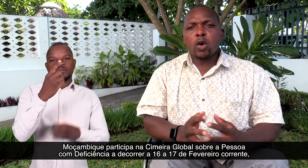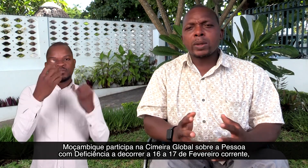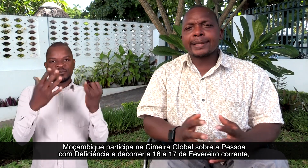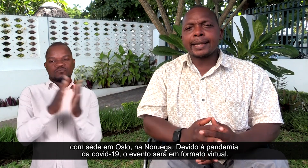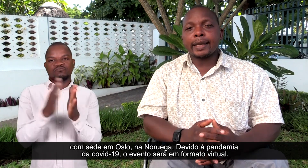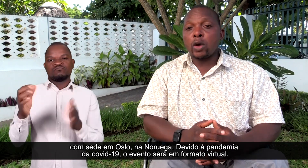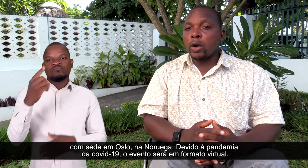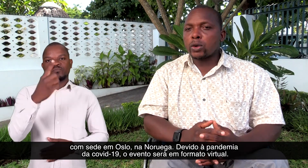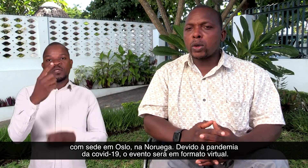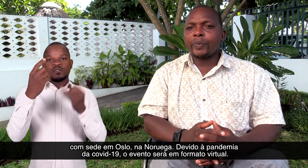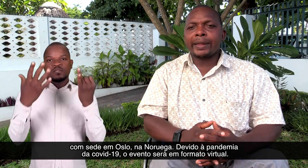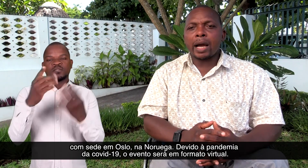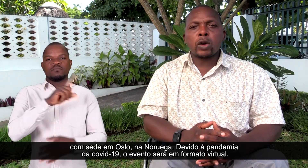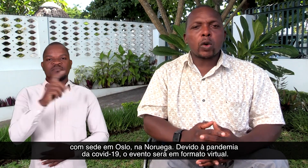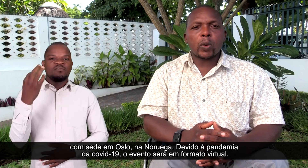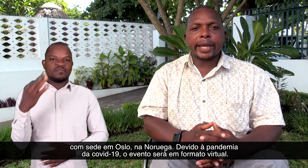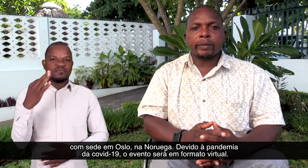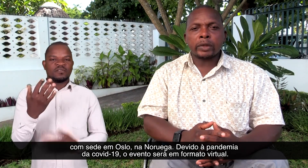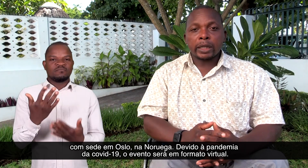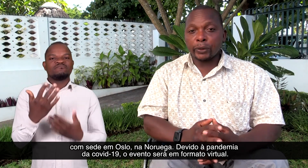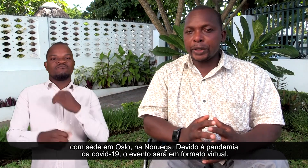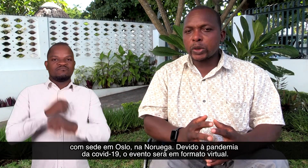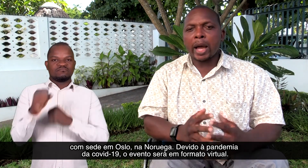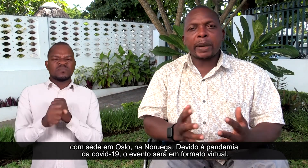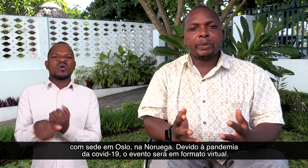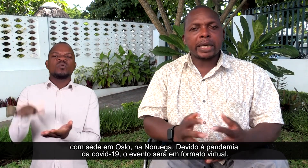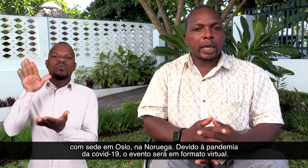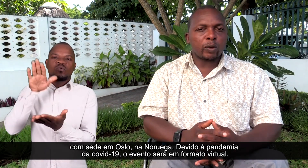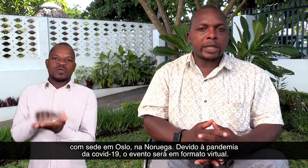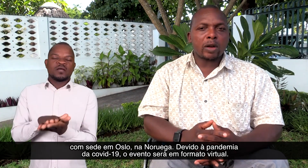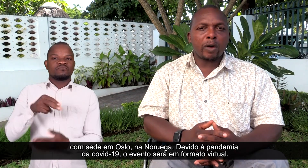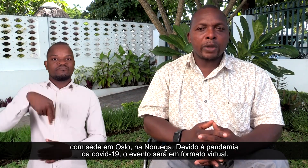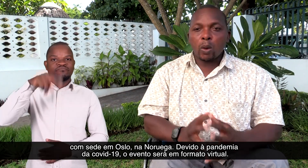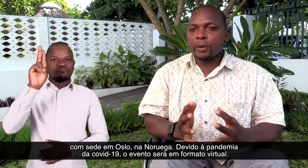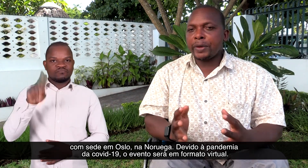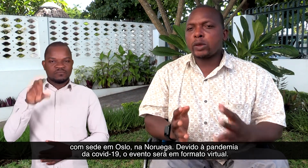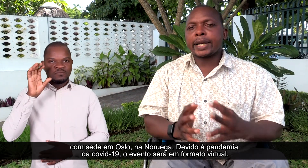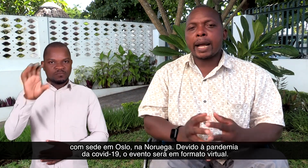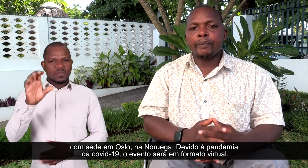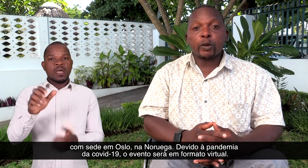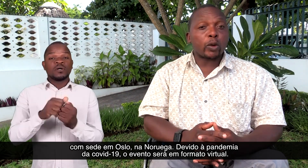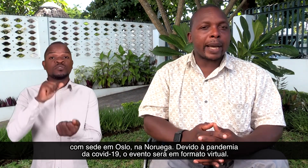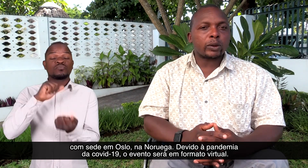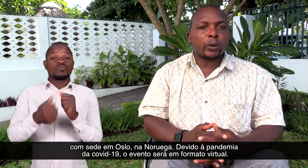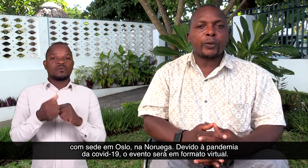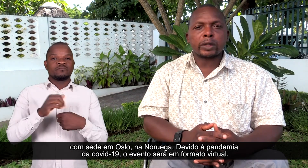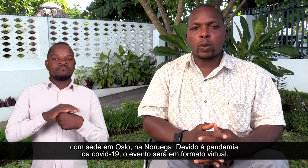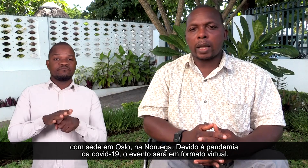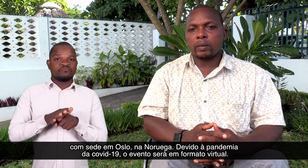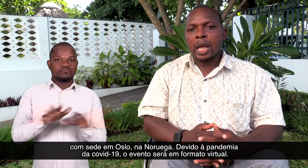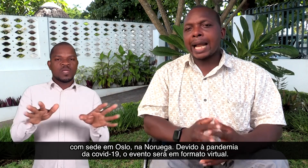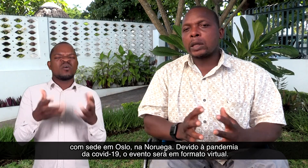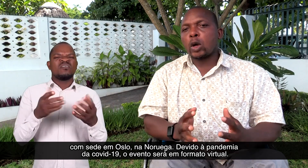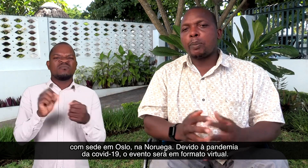fevereiro corrente, com sede em Oslo, na Noruega. Devido à pandemia da Covid-19, o evento será em